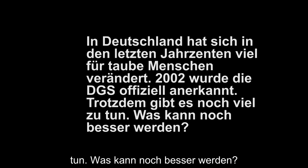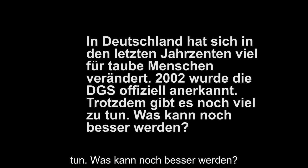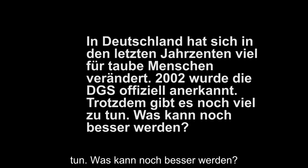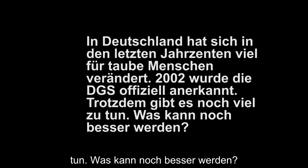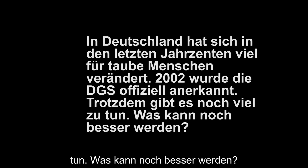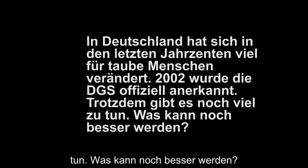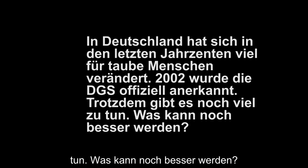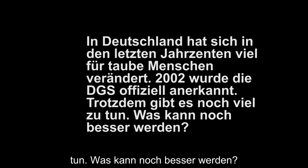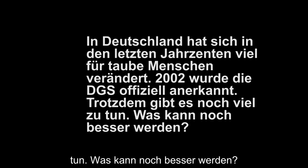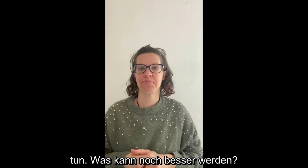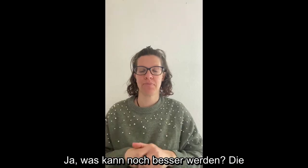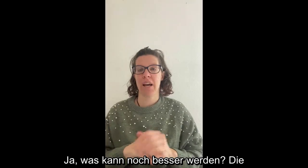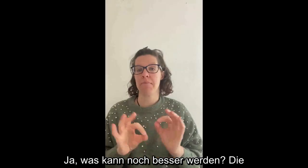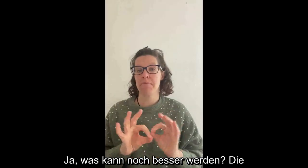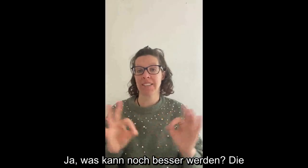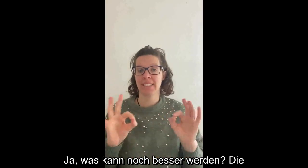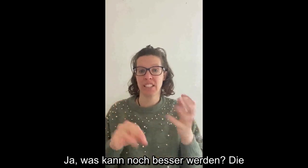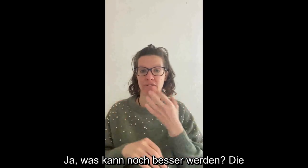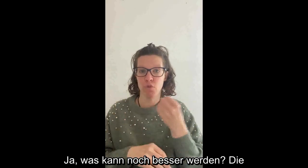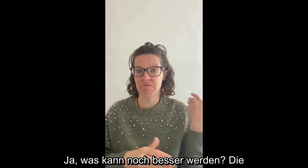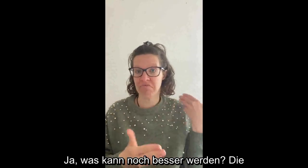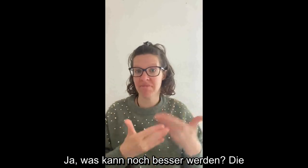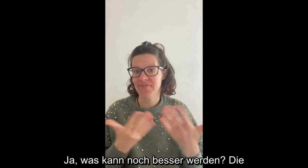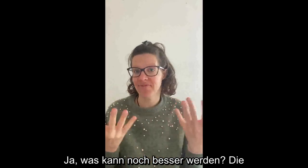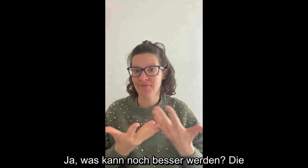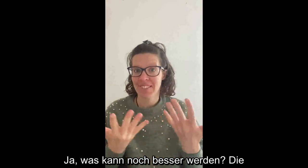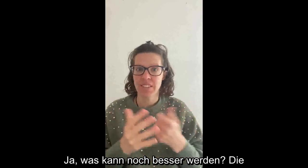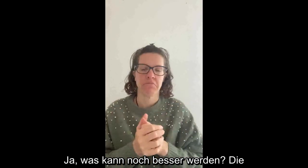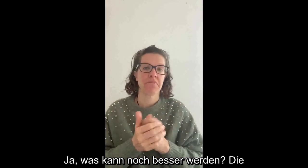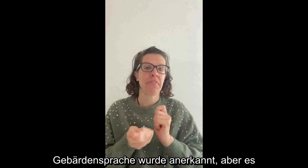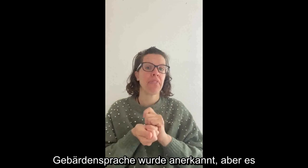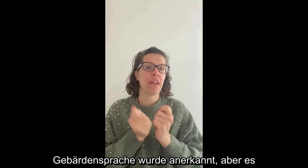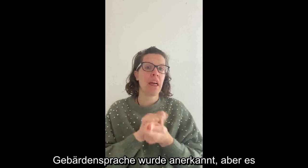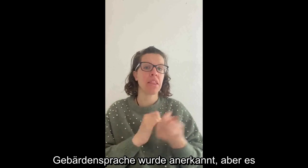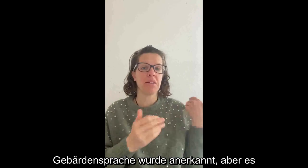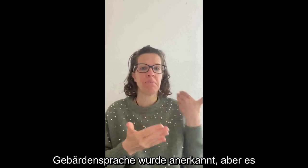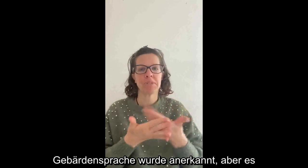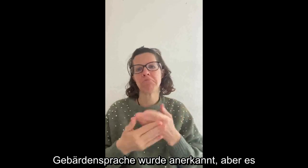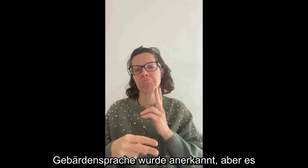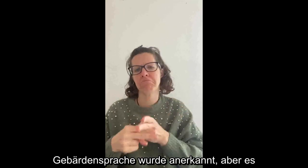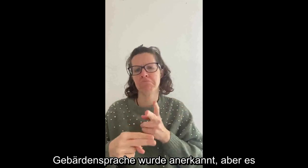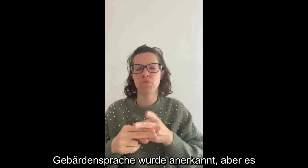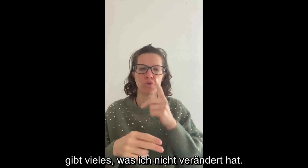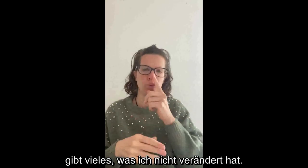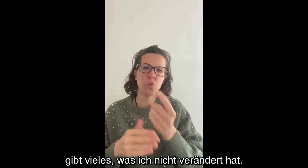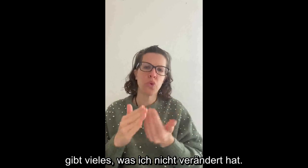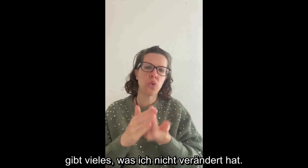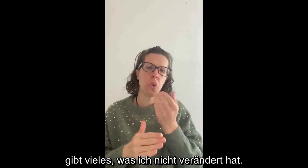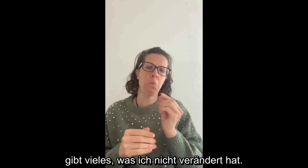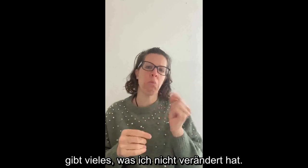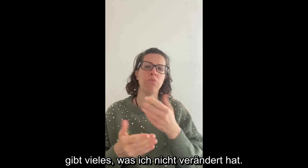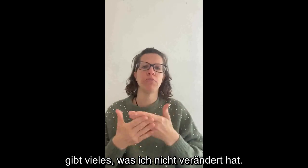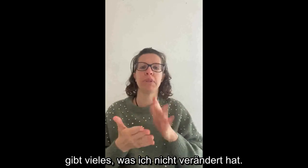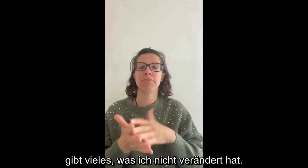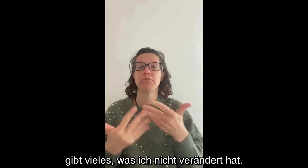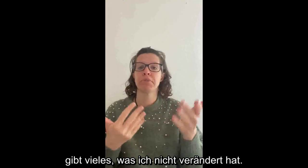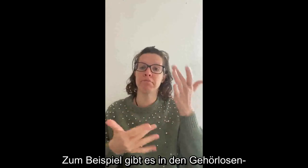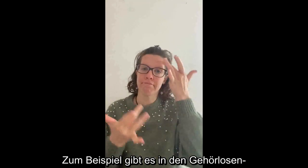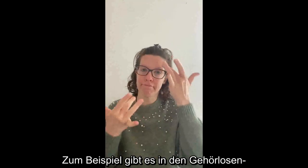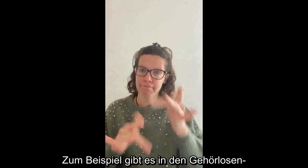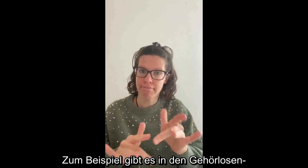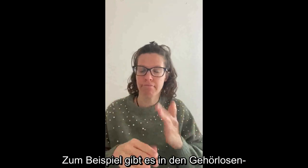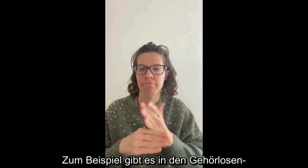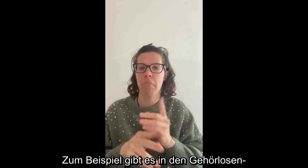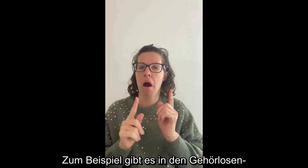kann noch besser werden ja was kann noch besser werden die Gebärdensprache wurde anerkannt aber es gibt vieles was sich nicht verändert